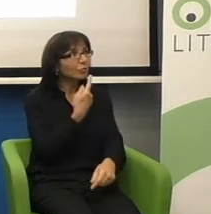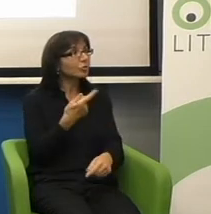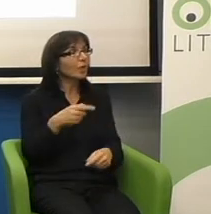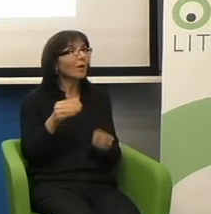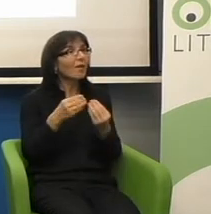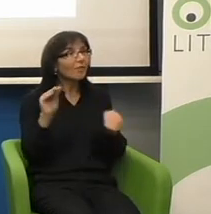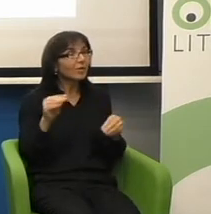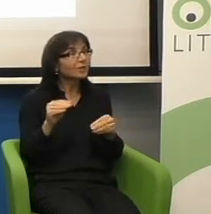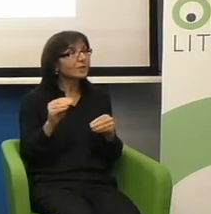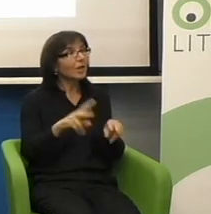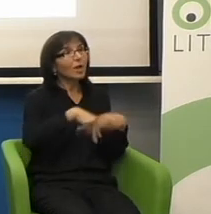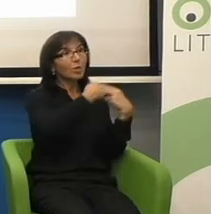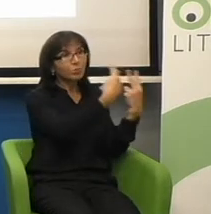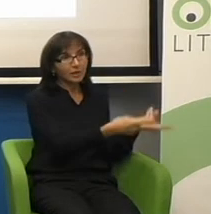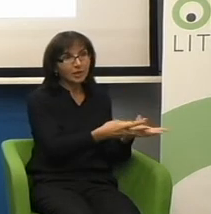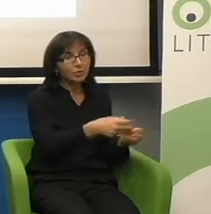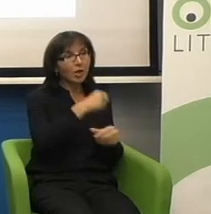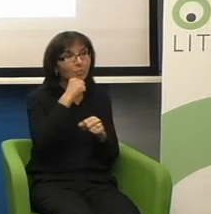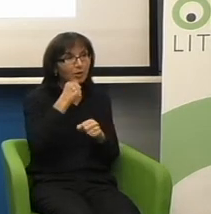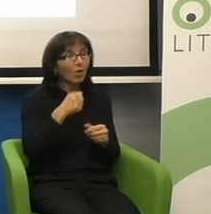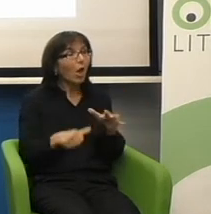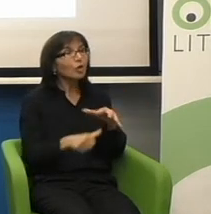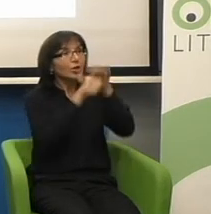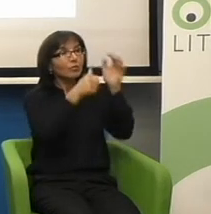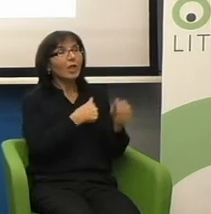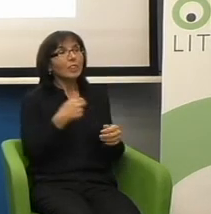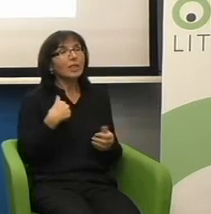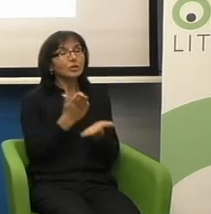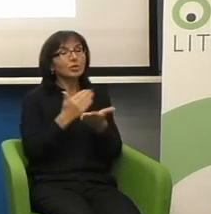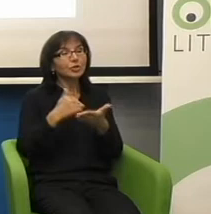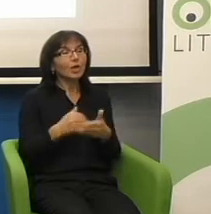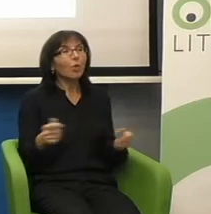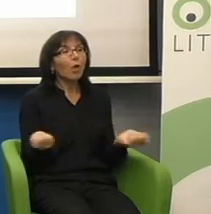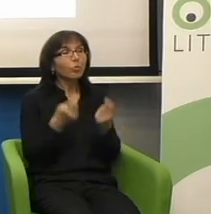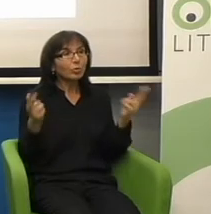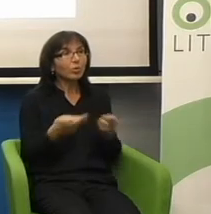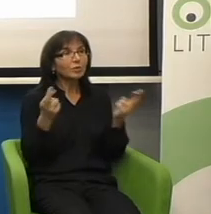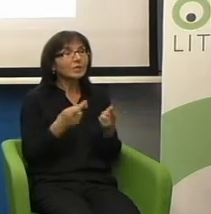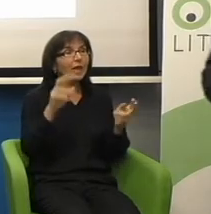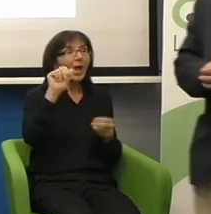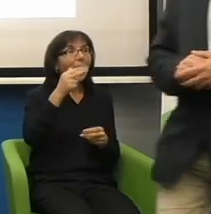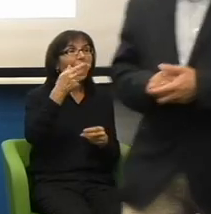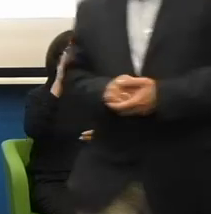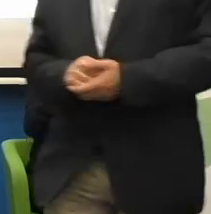więcej, oddaję głos pani szefowej naszego działu promocji, pani Ani Rutkowskiej.